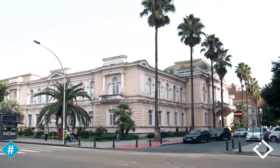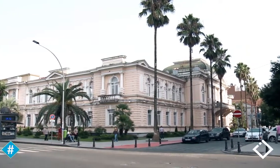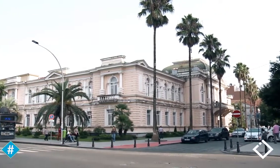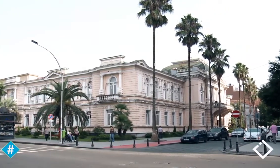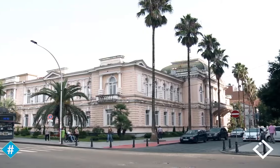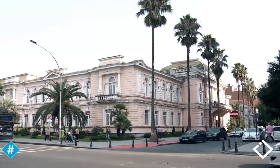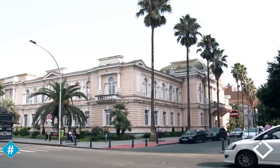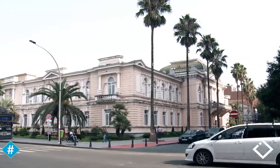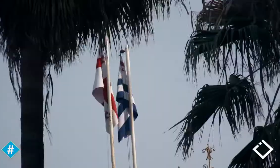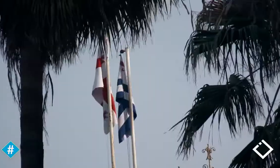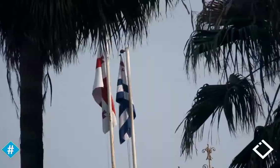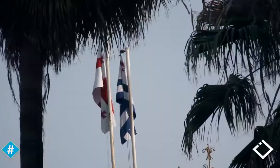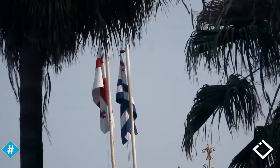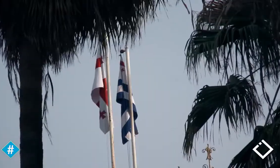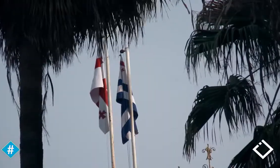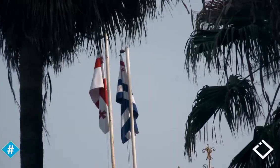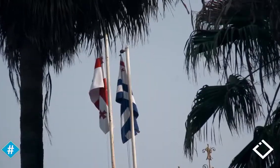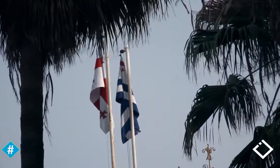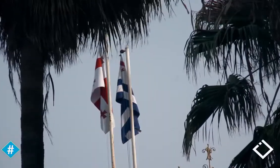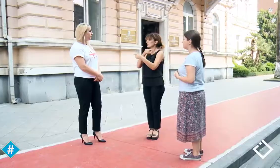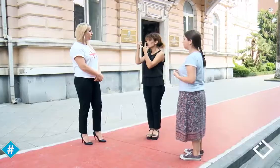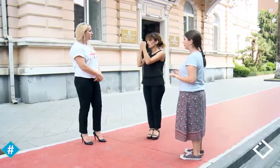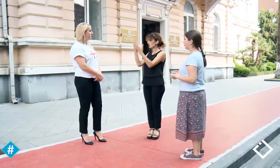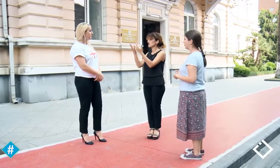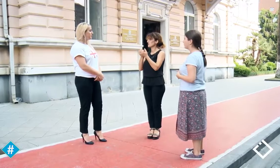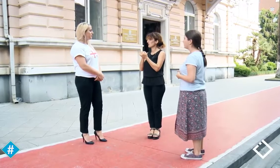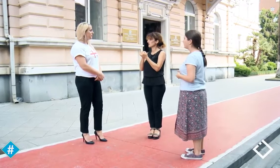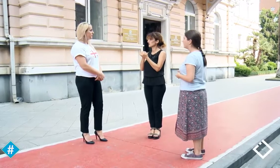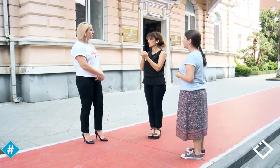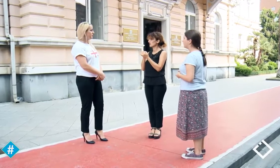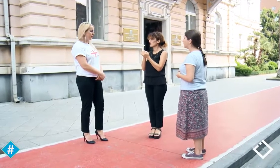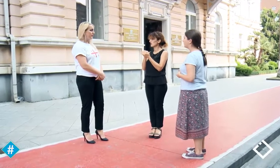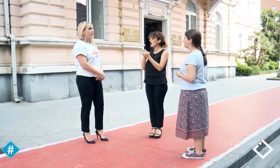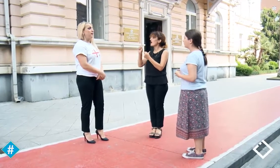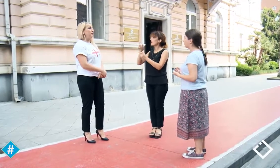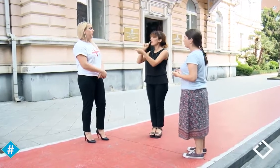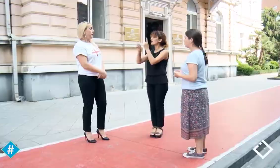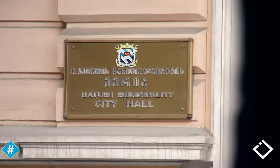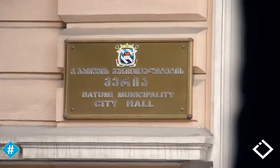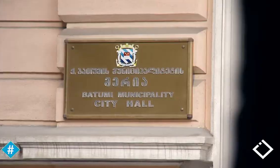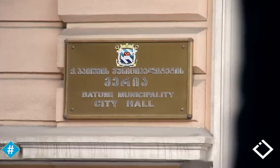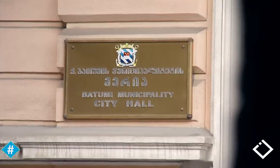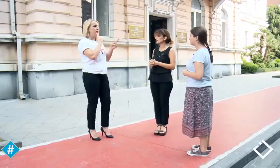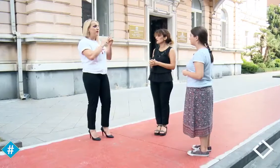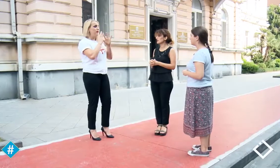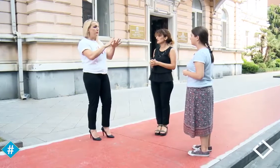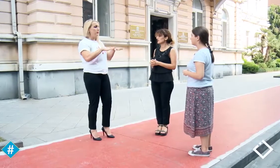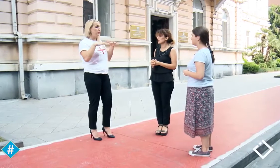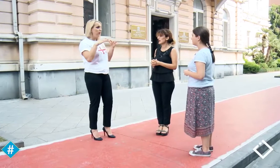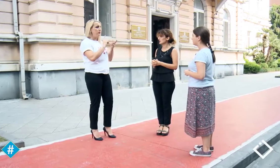როდესაც სხვადასხვა სახელმწიფო უწყებიდან ქსურთ ინფორმაციის მიღება, რა რეალობა ხდება? მერია იქნება ეს, იქნება